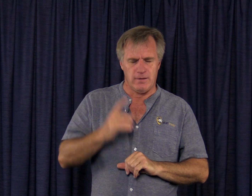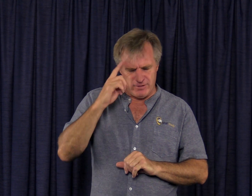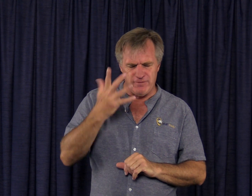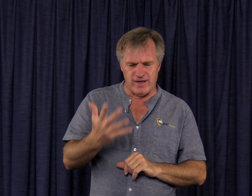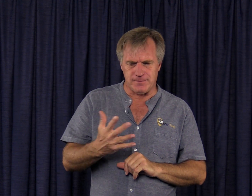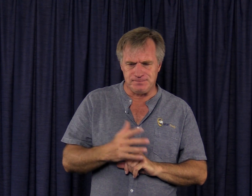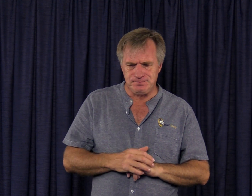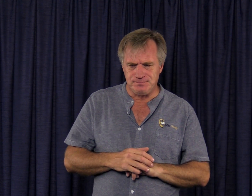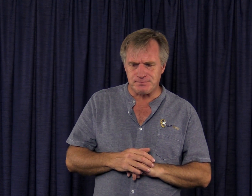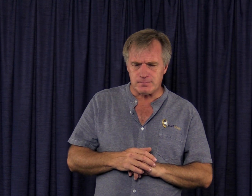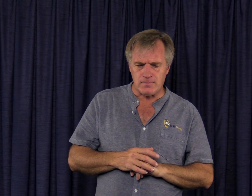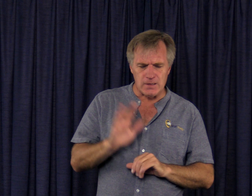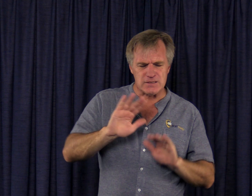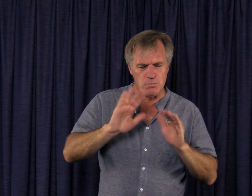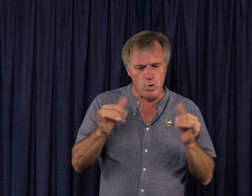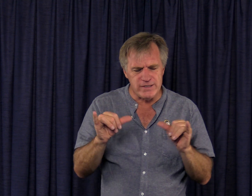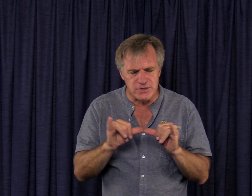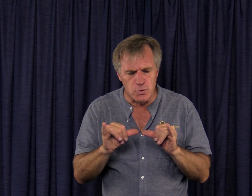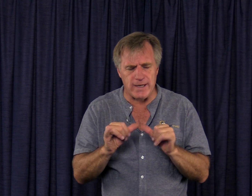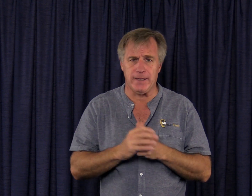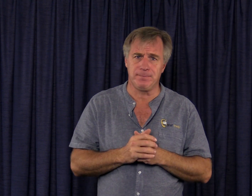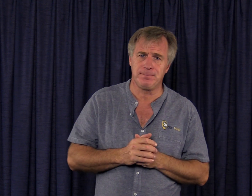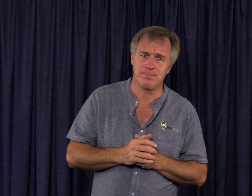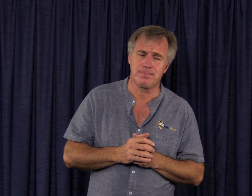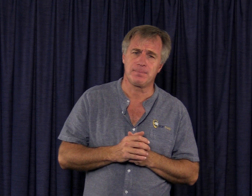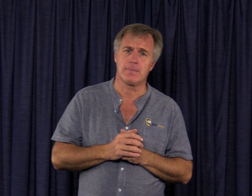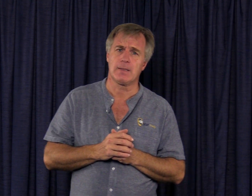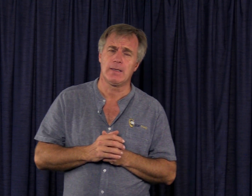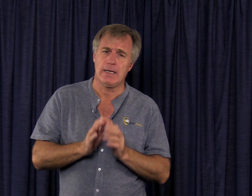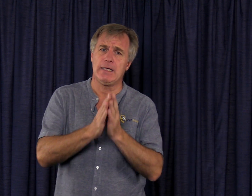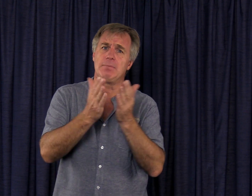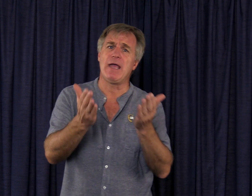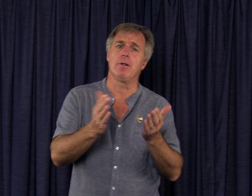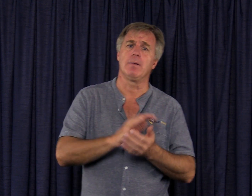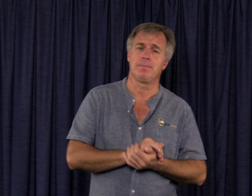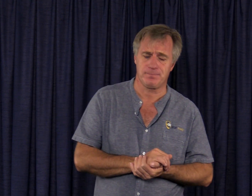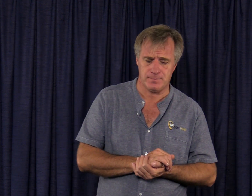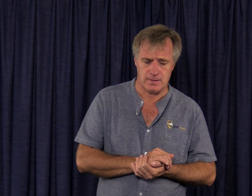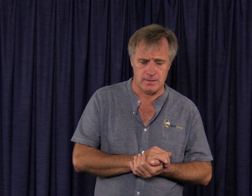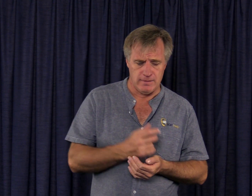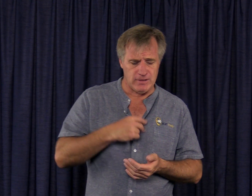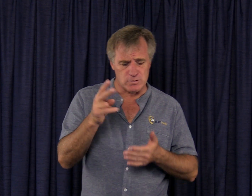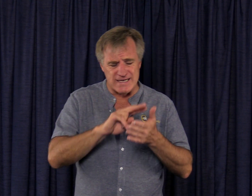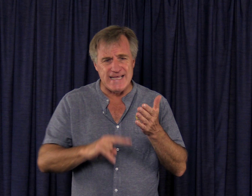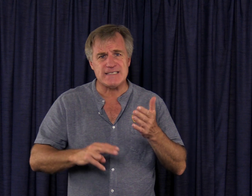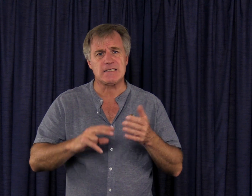Weet jy wat? Daar is 'n mooi story in die Bybel wat ons lees